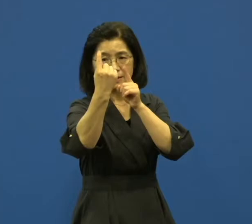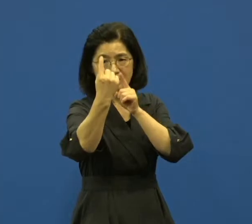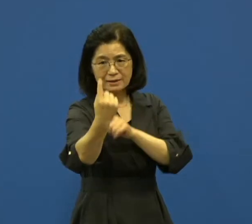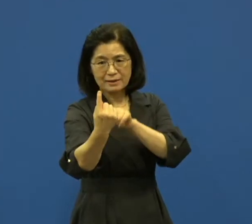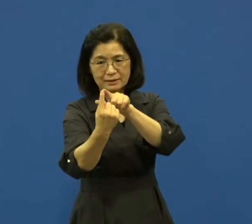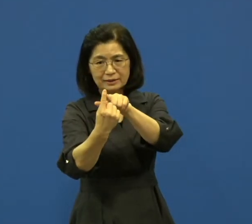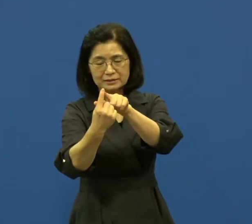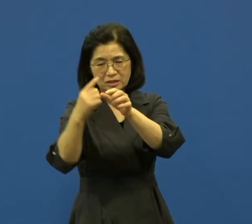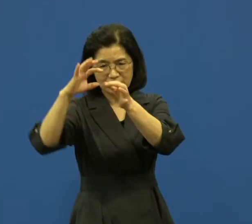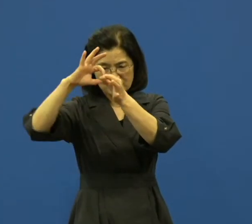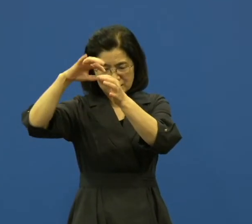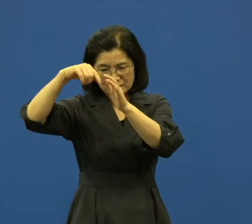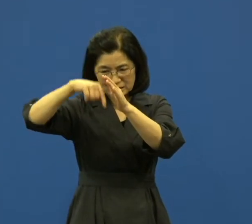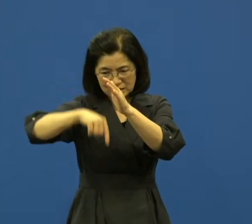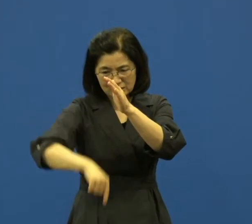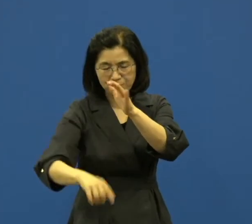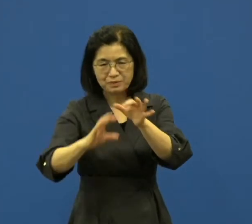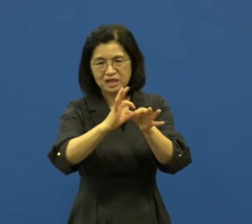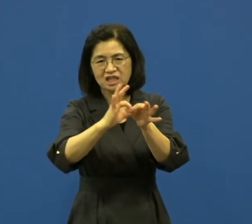연결되는 것입니다.